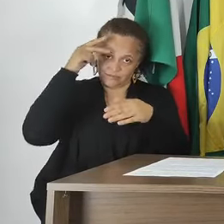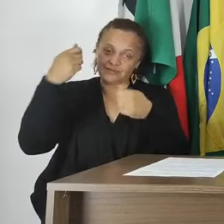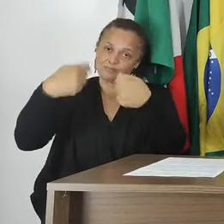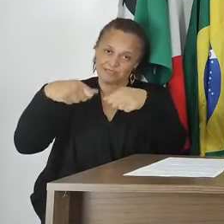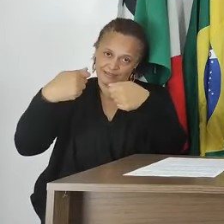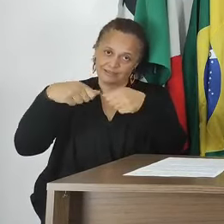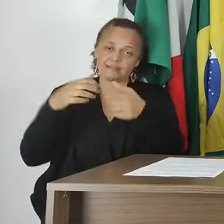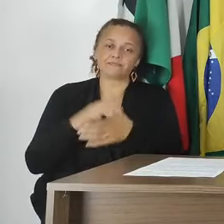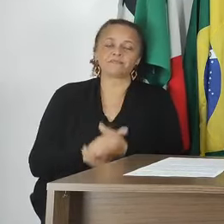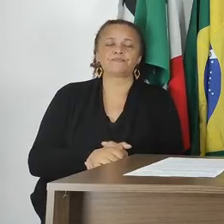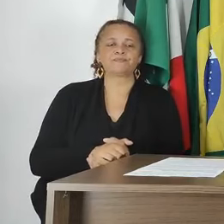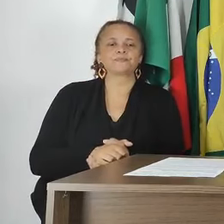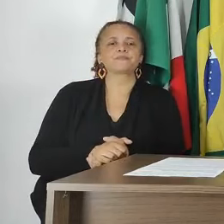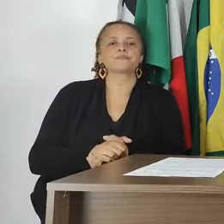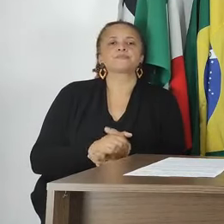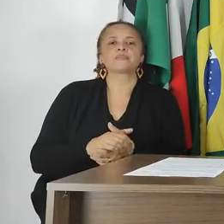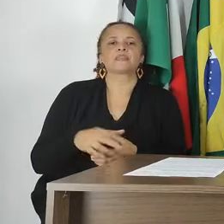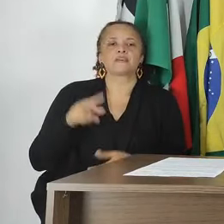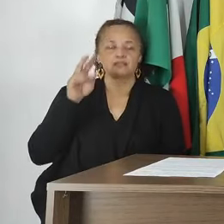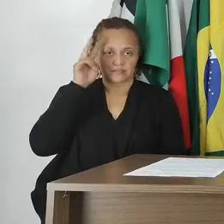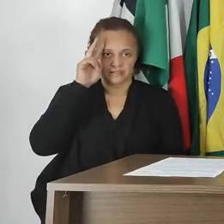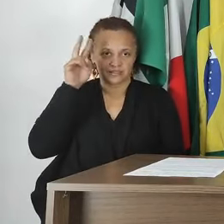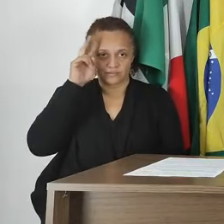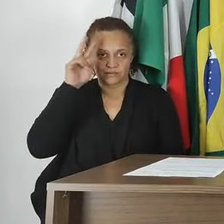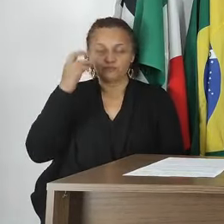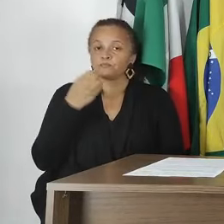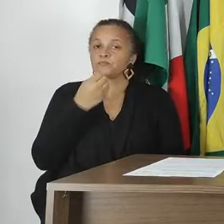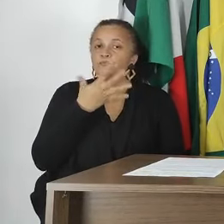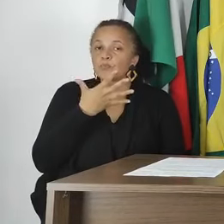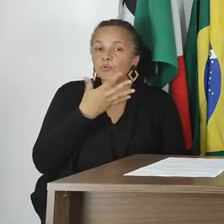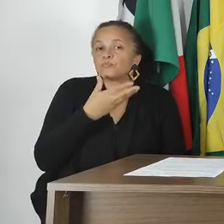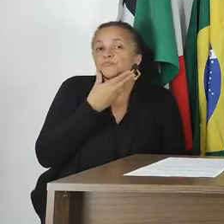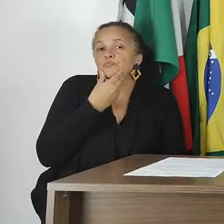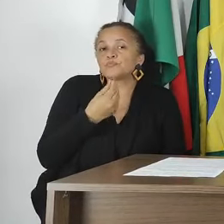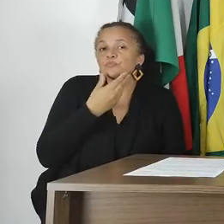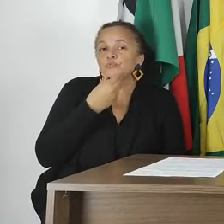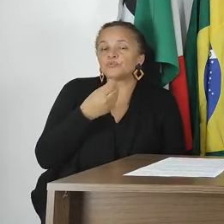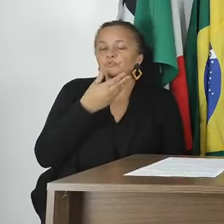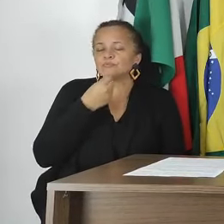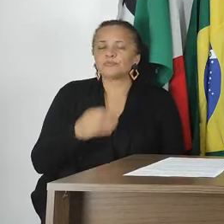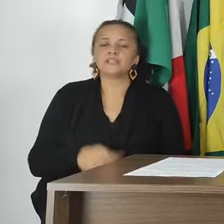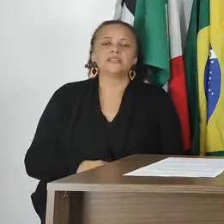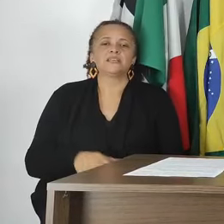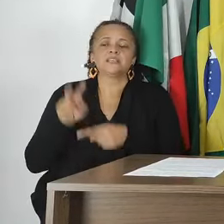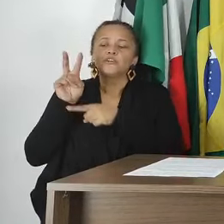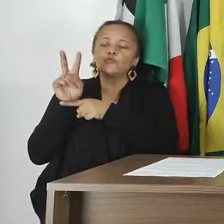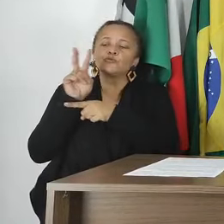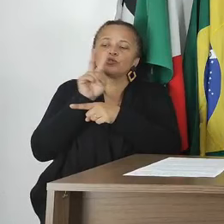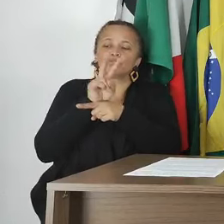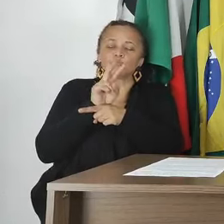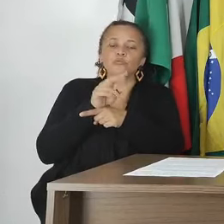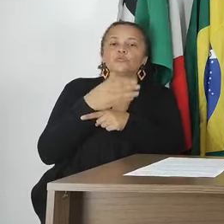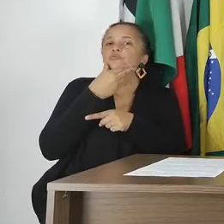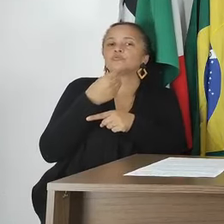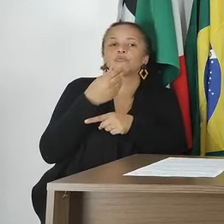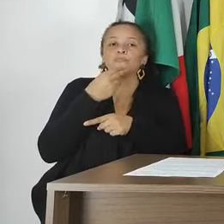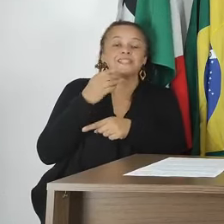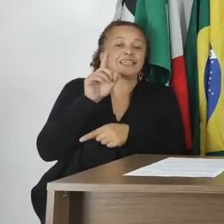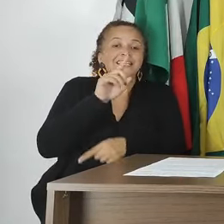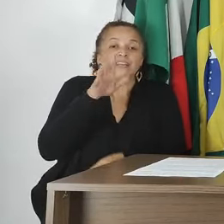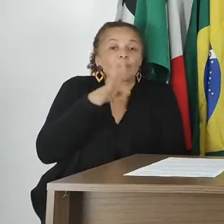das suas ricas parábolas é do bom samaritano, o bondoso homem que arriscou a sua vida para cuidar do necessitado